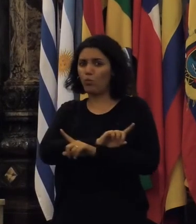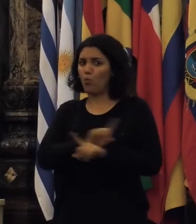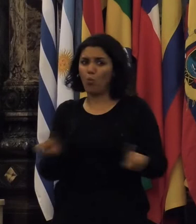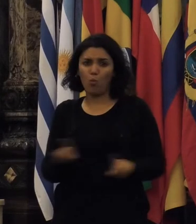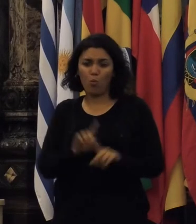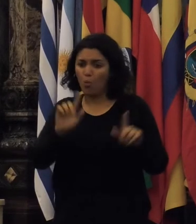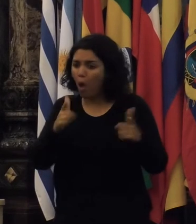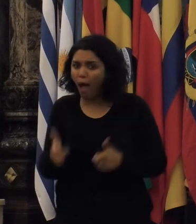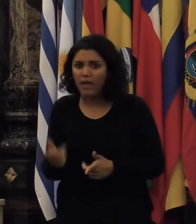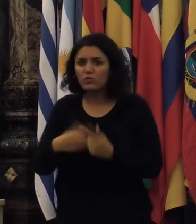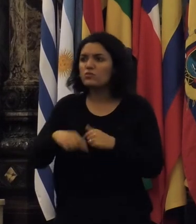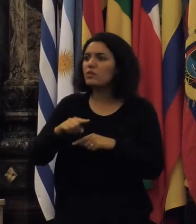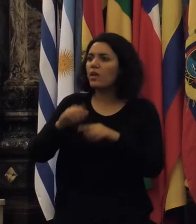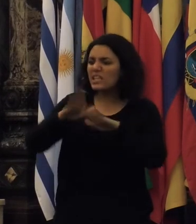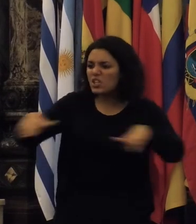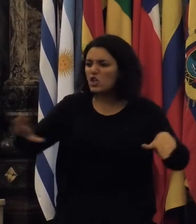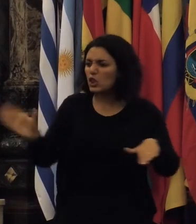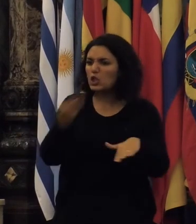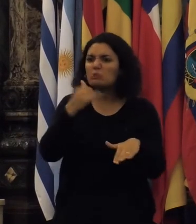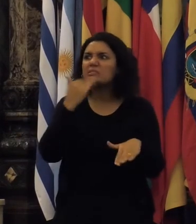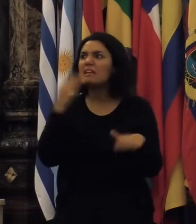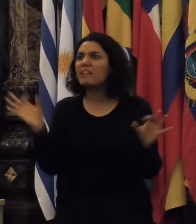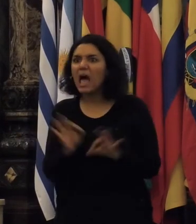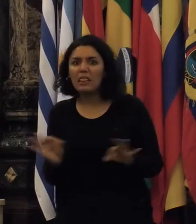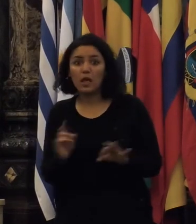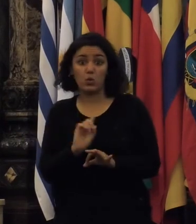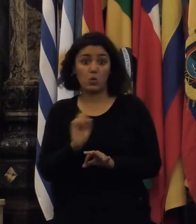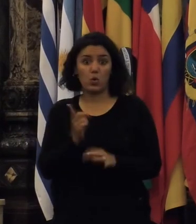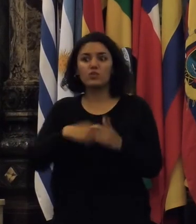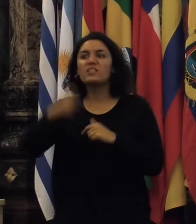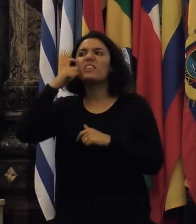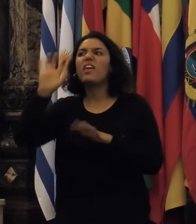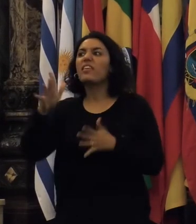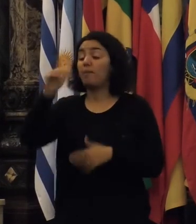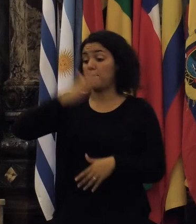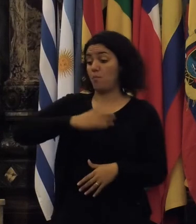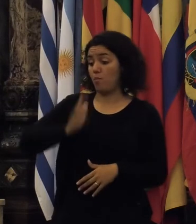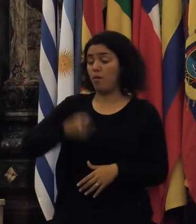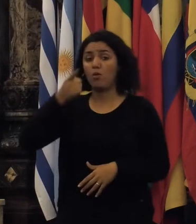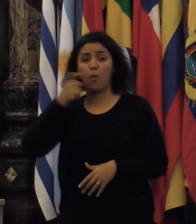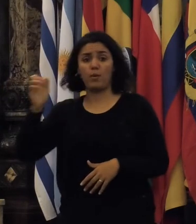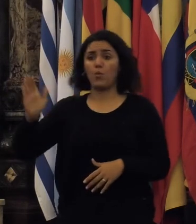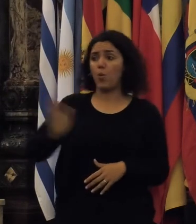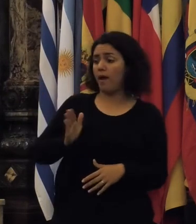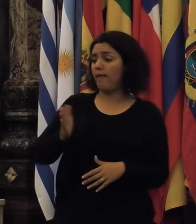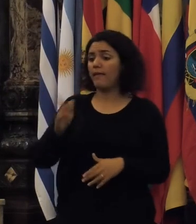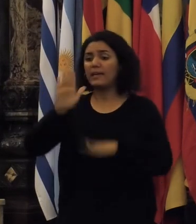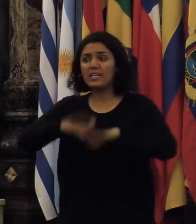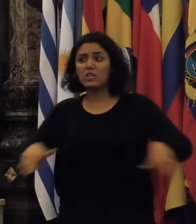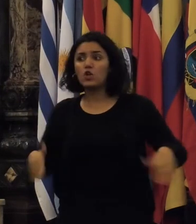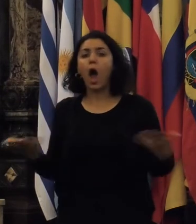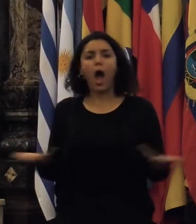Entonces, somos todos cabeza hueca, con lo cual, ¿qué idea de niño, qué idea de ser humano, qué idea de hombre, de mujer se